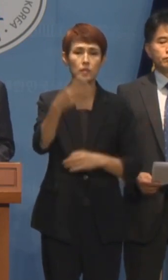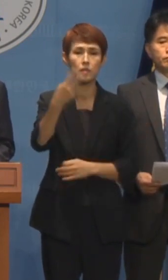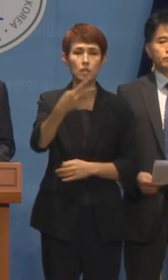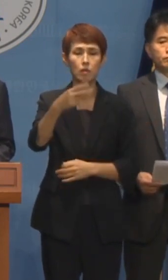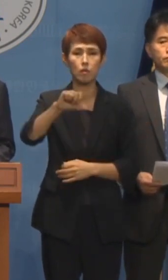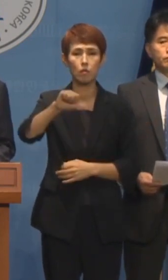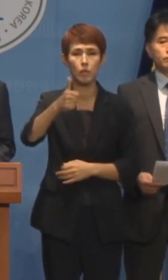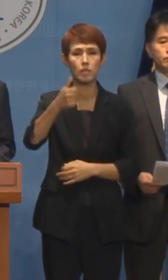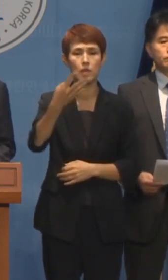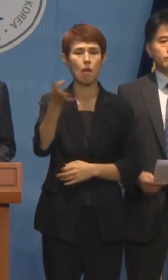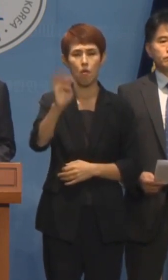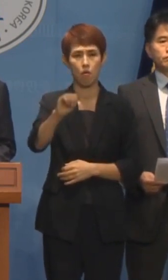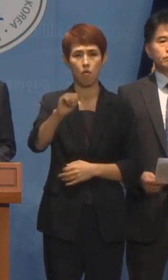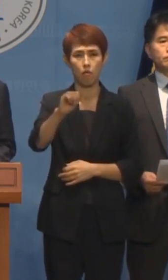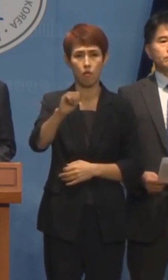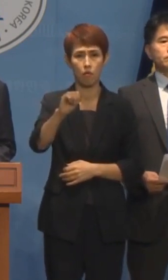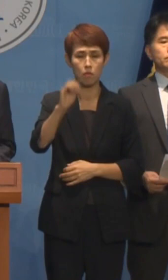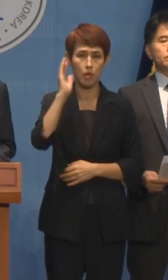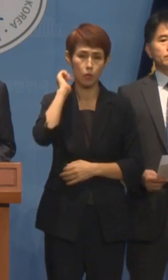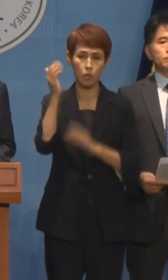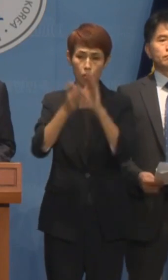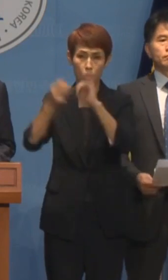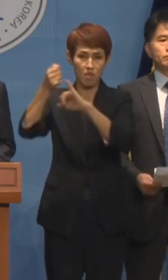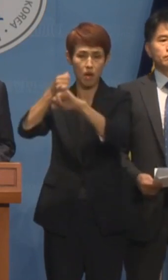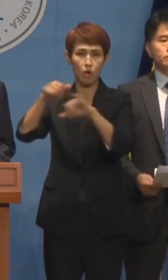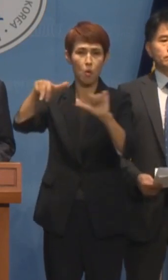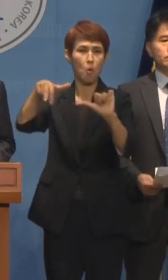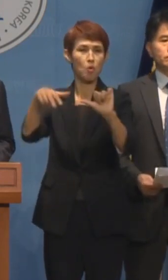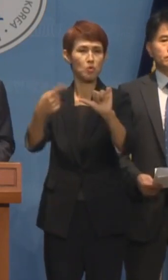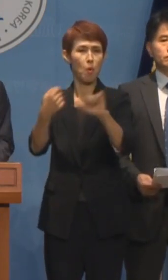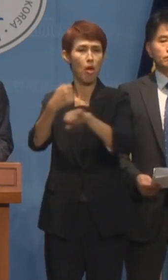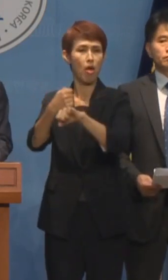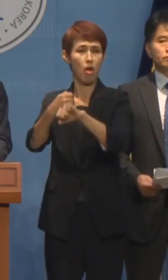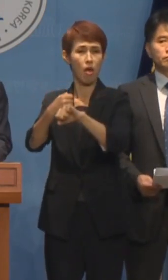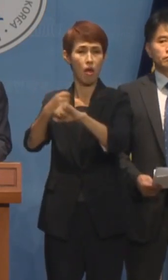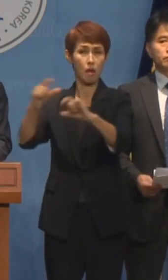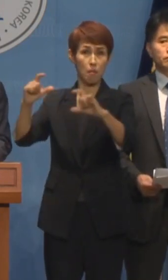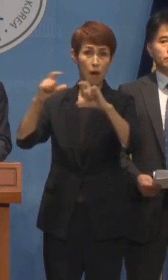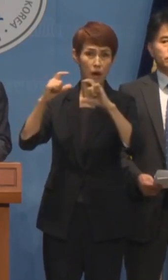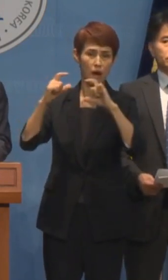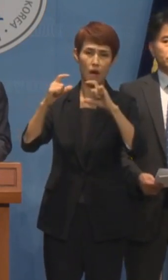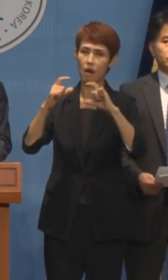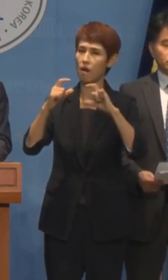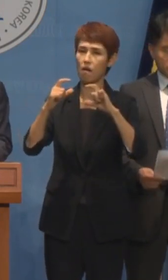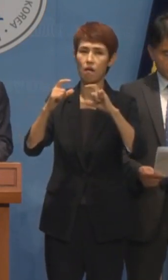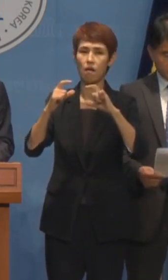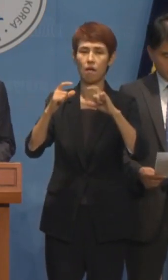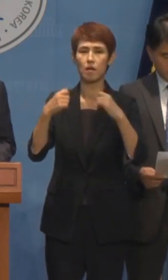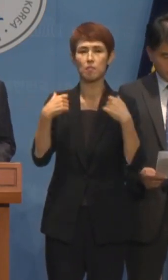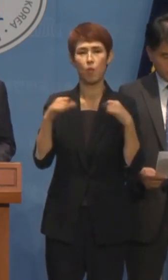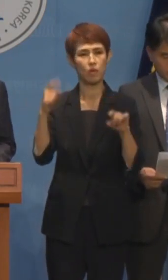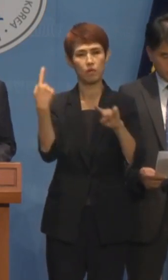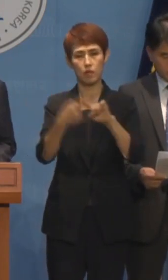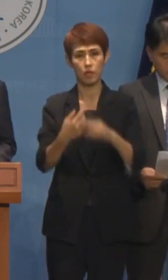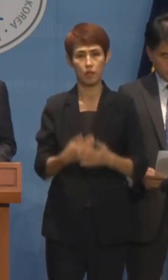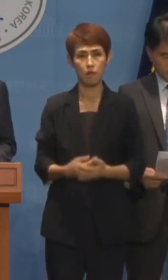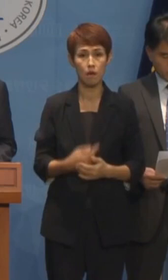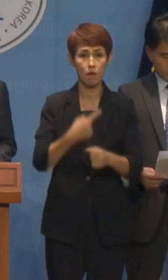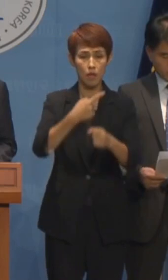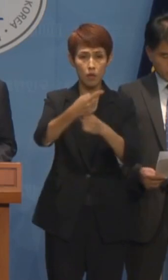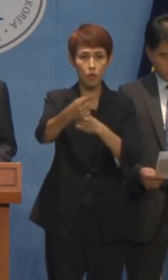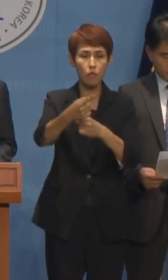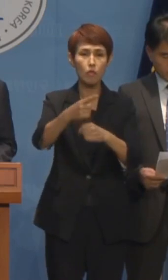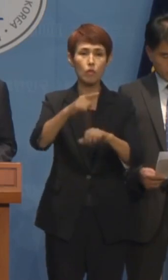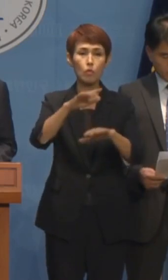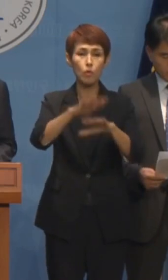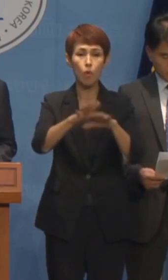그쳐 대통령 공약 5조 원 이행을 사실상 포기한 것으로 우려된다. 내년 농업